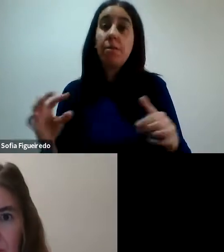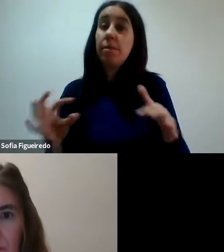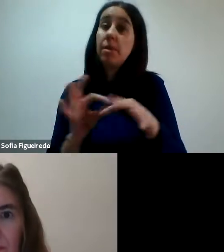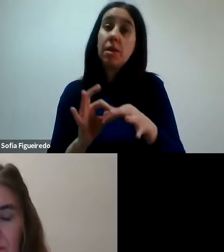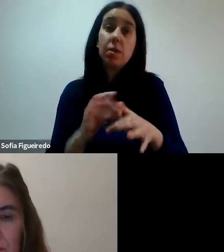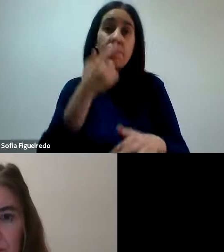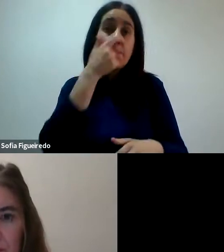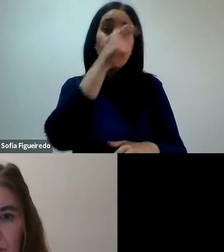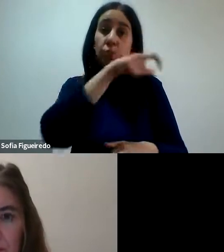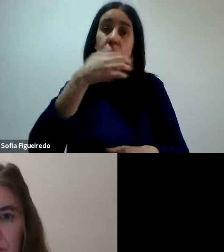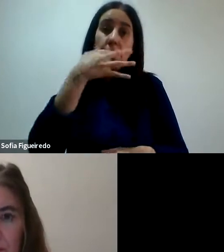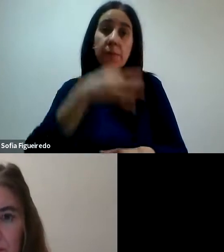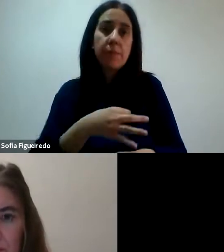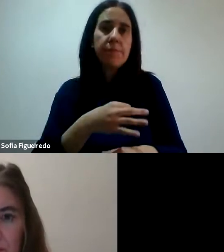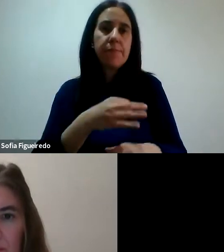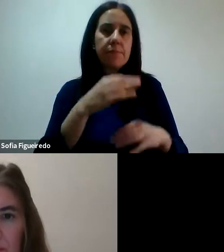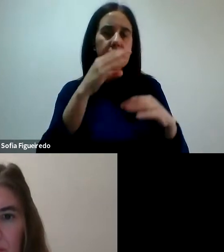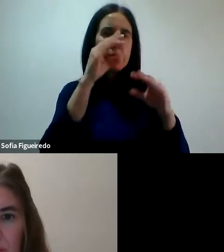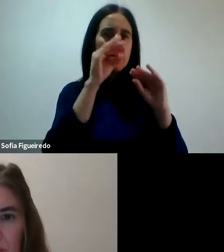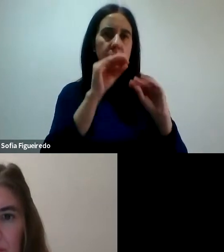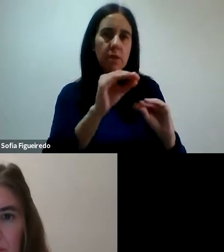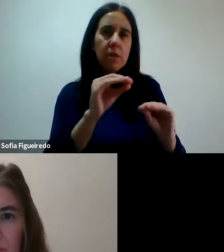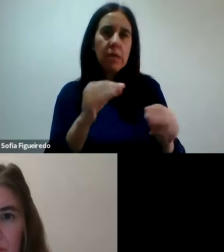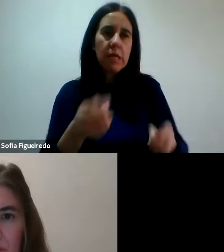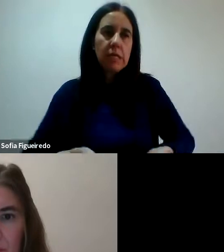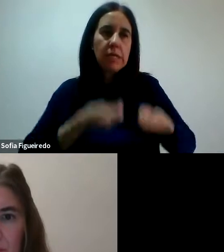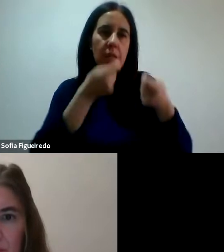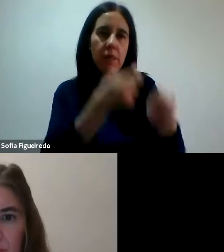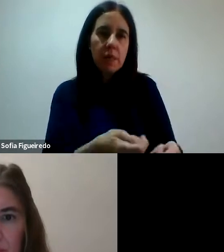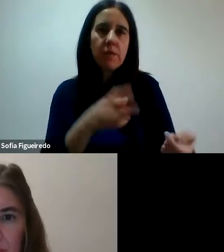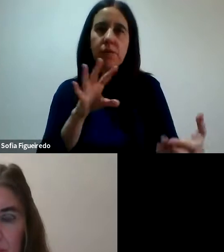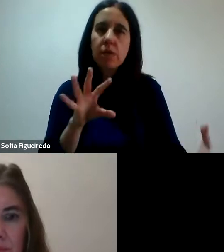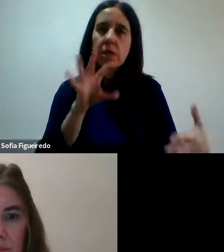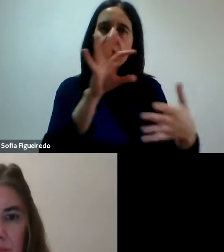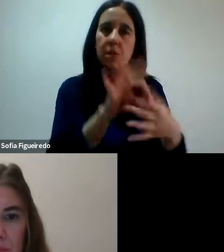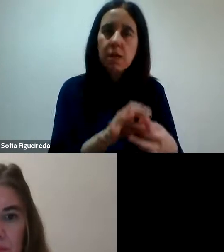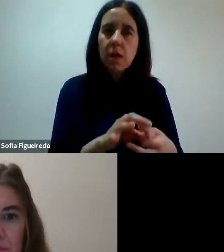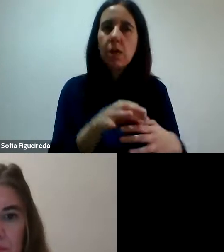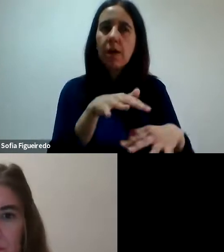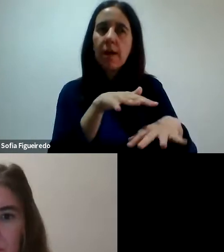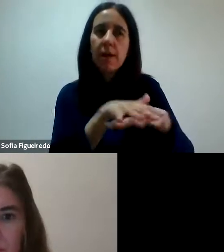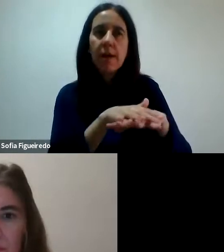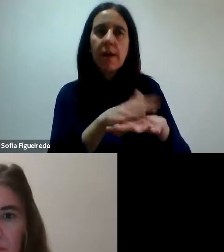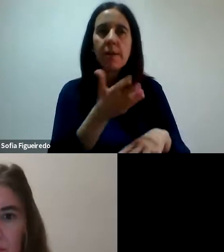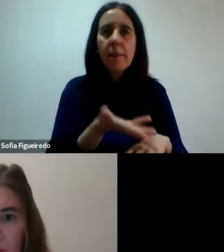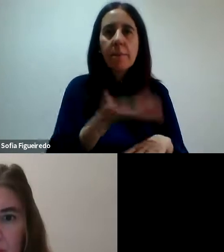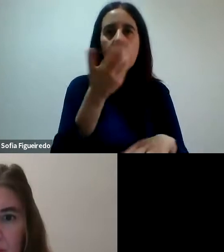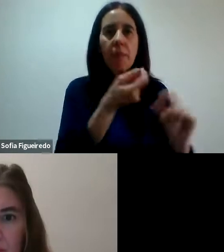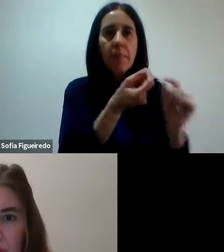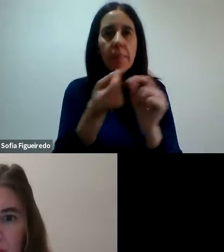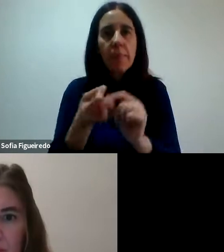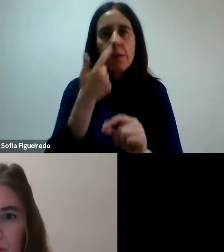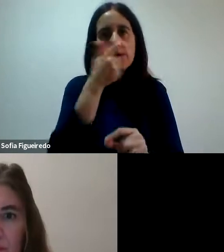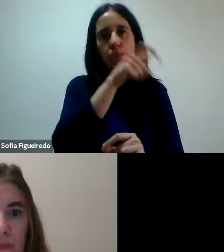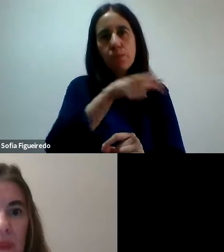pessoas, com formação, com incentivo, com ligação, com essa rede, com essa maior rede de mais proximidade com as